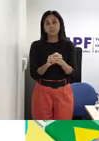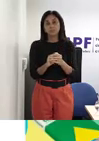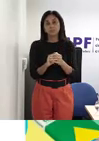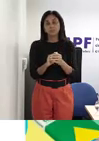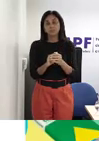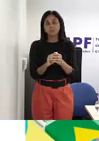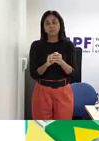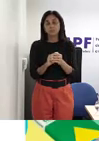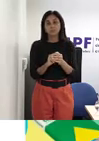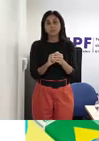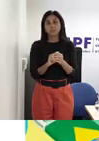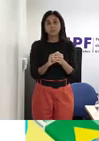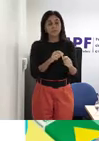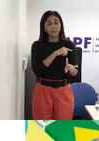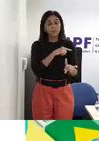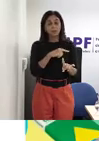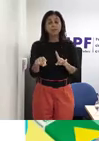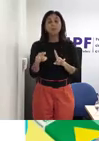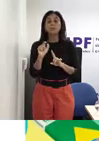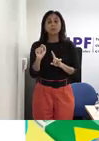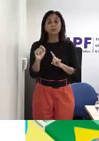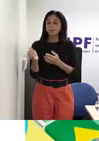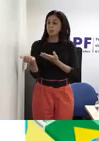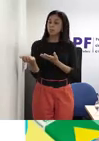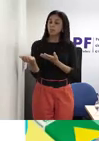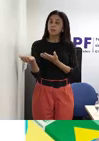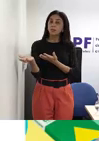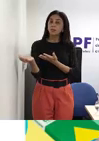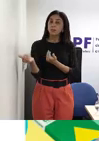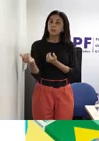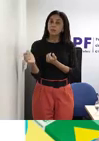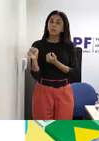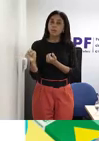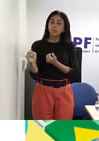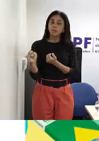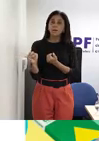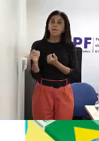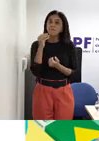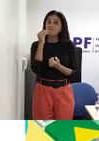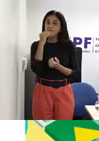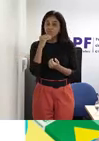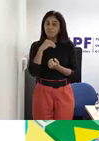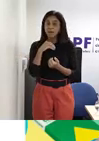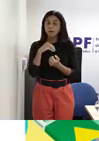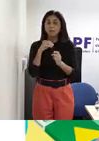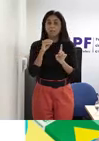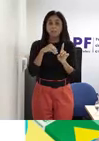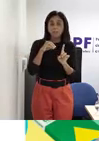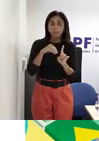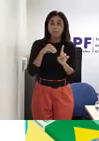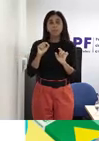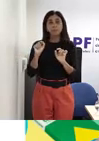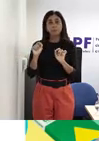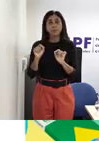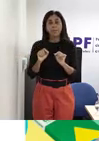suas sentenças que o adolescente quando ele tiver em um contexto de de vulnerabilidade de abuso sexual ele não precisa